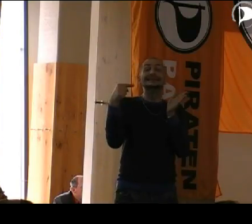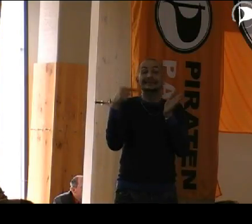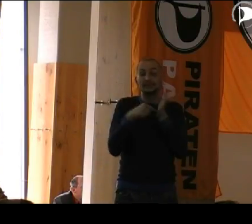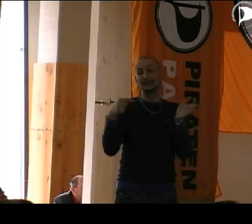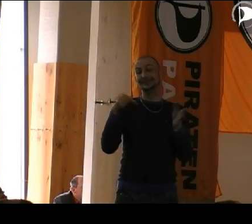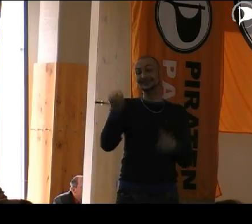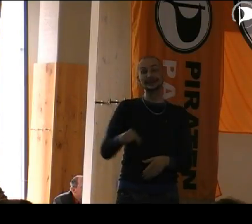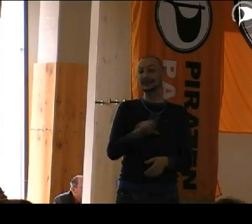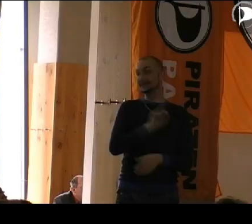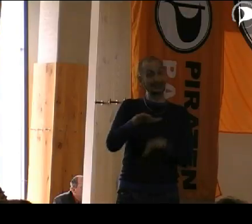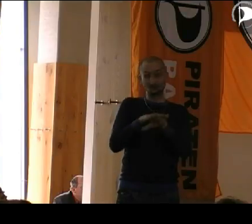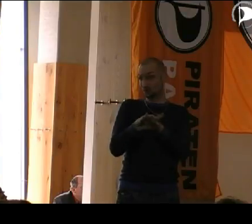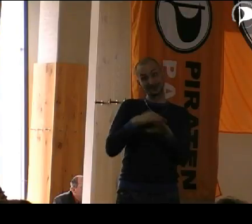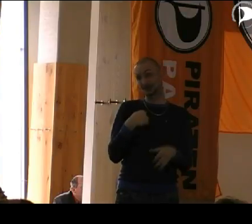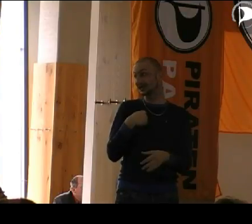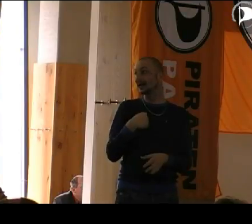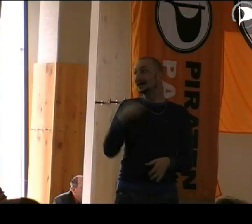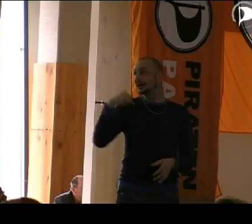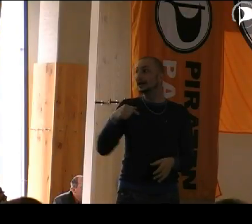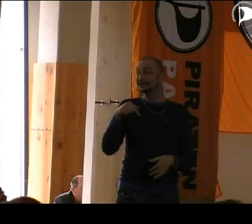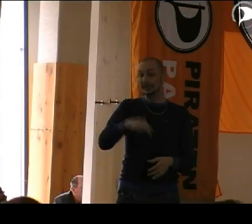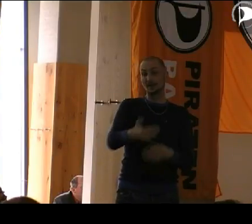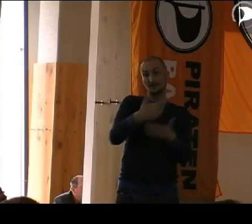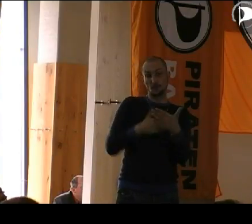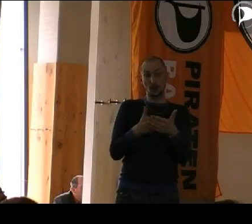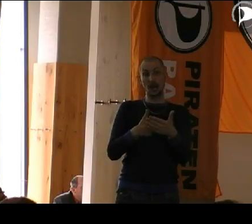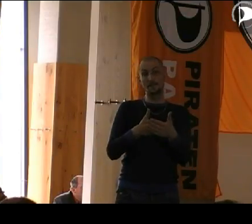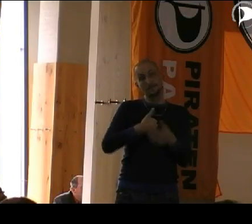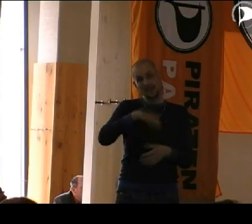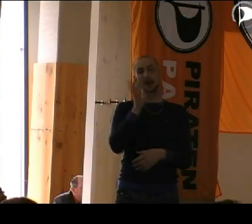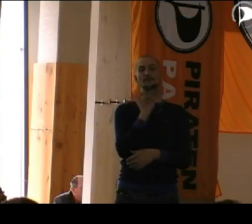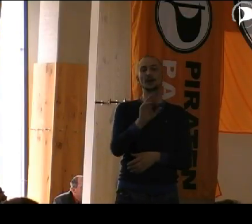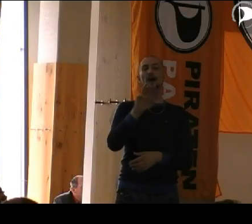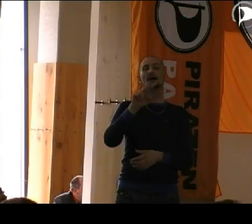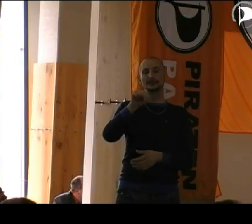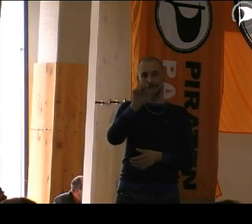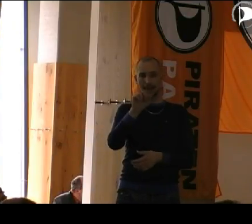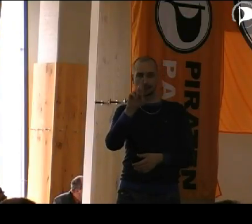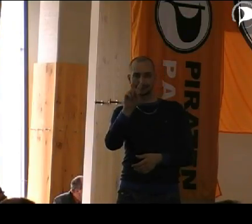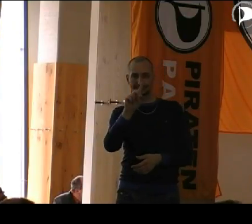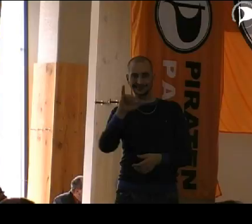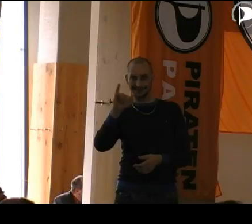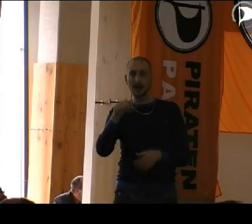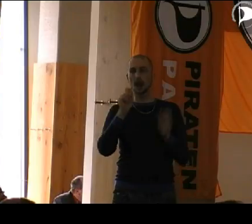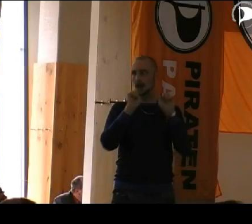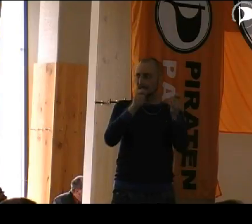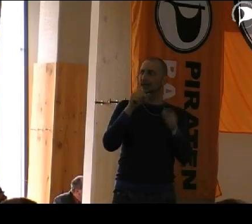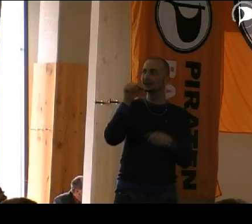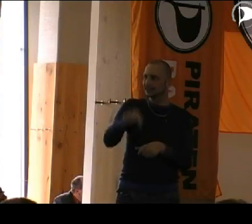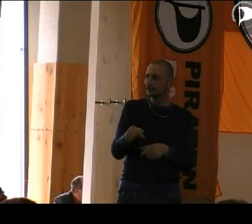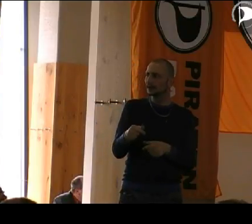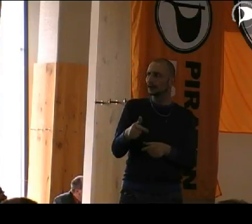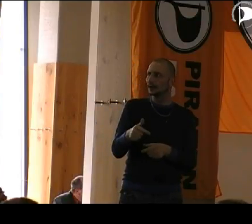kurz da hatten wir wollen eine mehrheit für den antrag von martin und bestimmen jetzt darüber ab ob der antrag